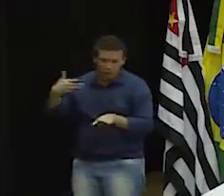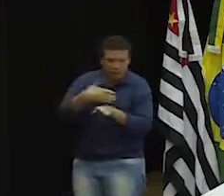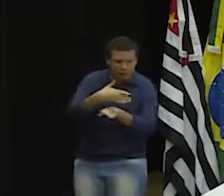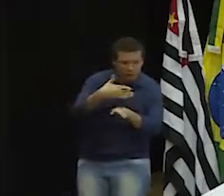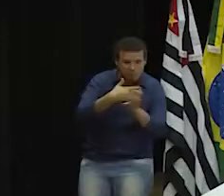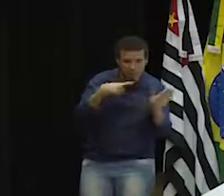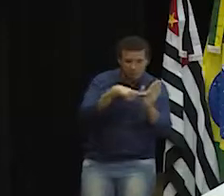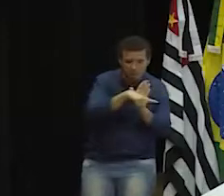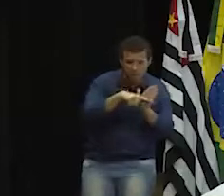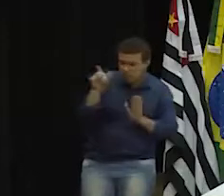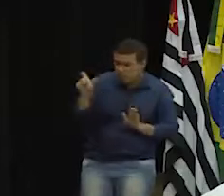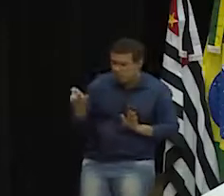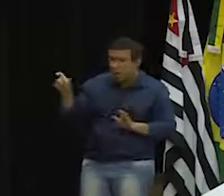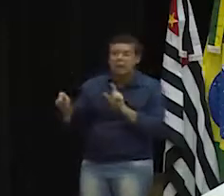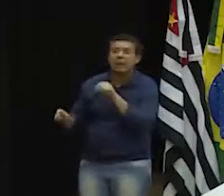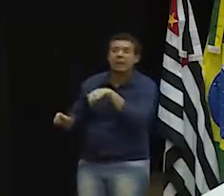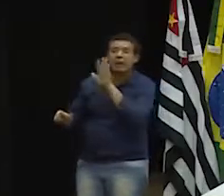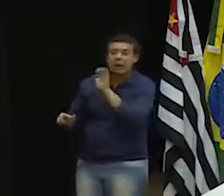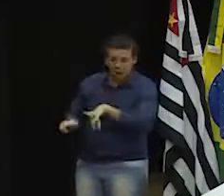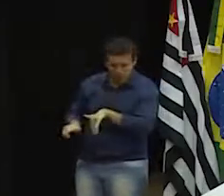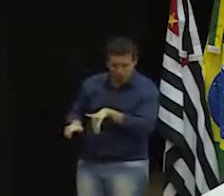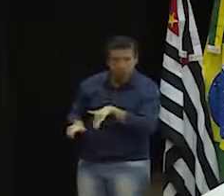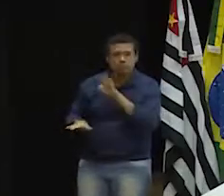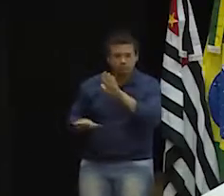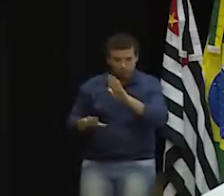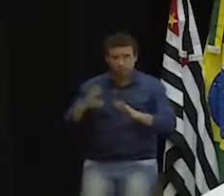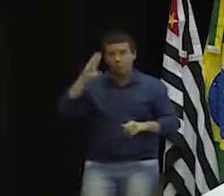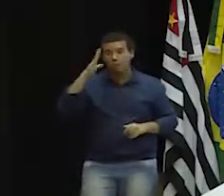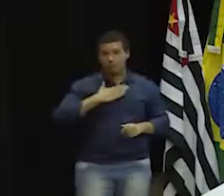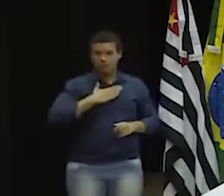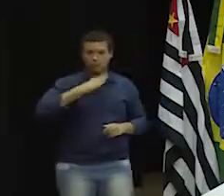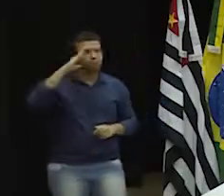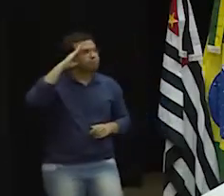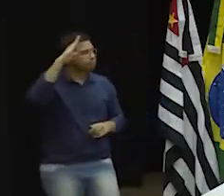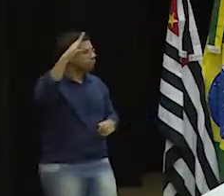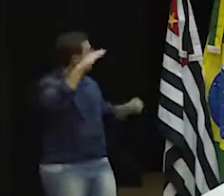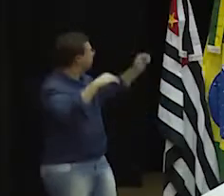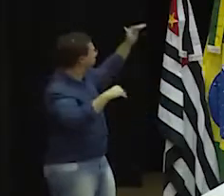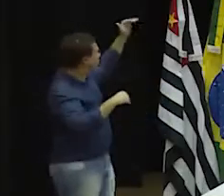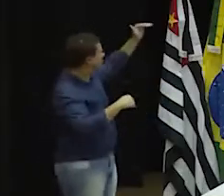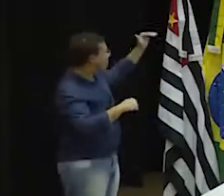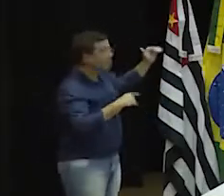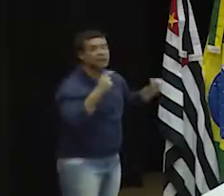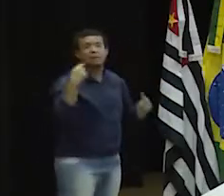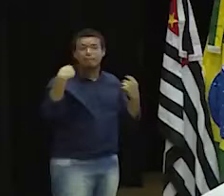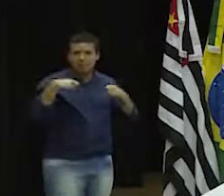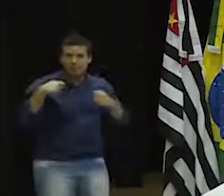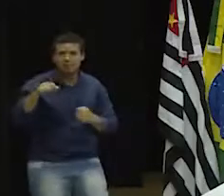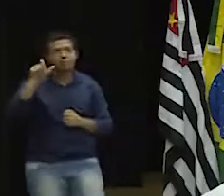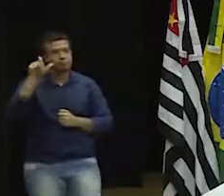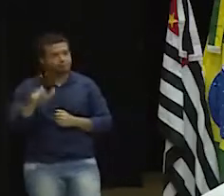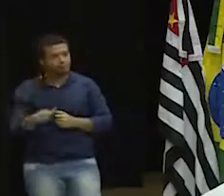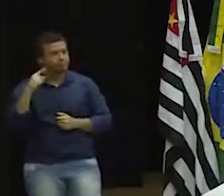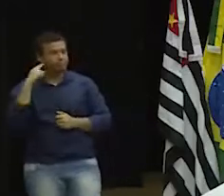Como os sujeitos participantes da pesquisa, quem eram? Então, para mim, isso é o principal da